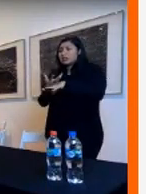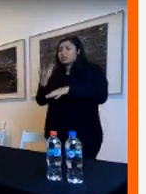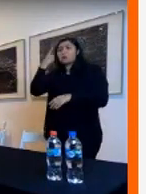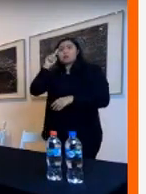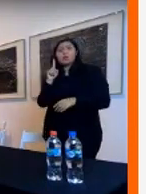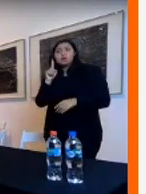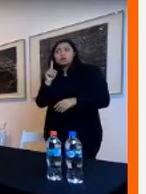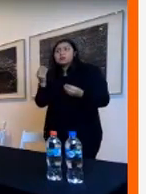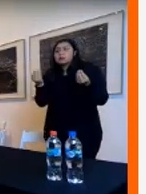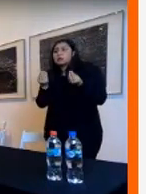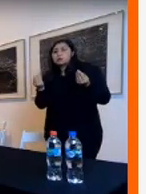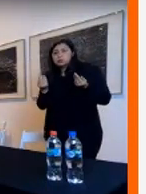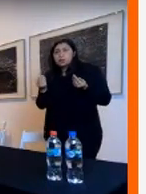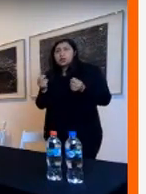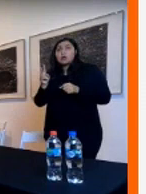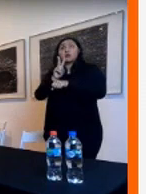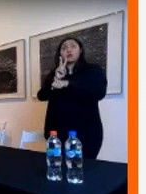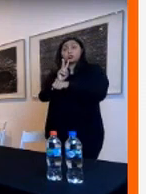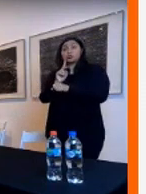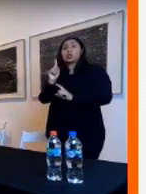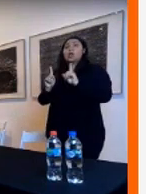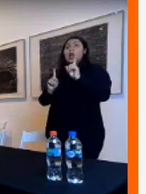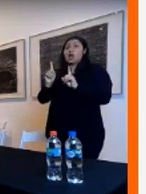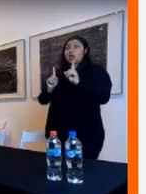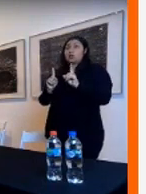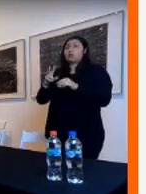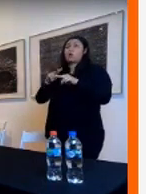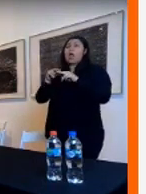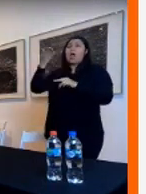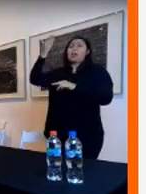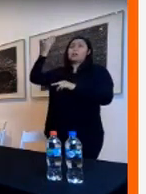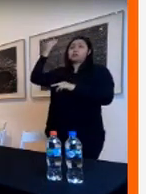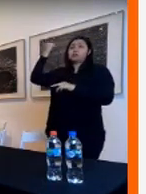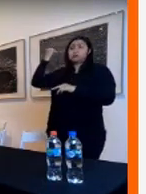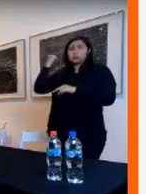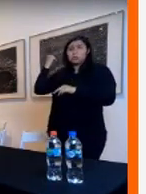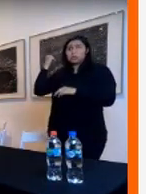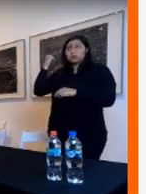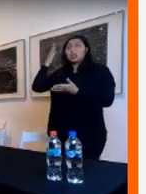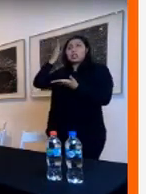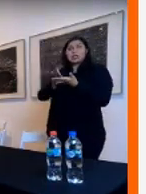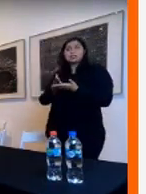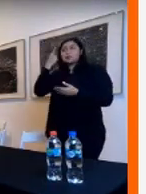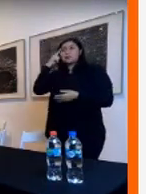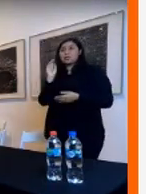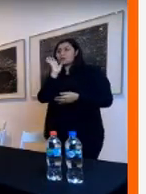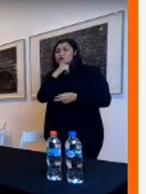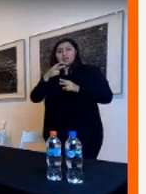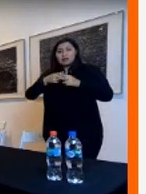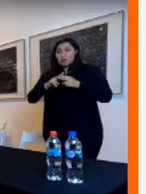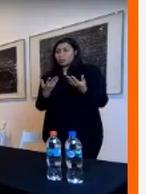estos profesores, algunos normalistas, no sé, ya son de generaciones anteriores, les exigen, pero no les entregan